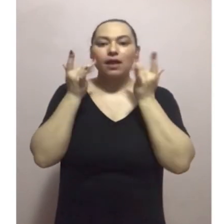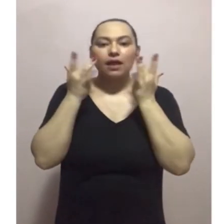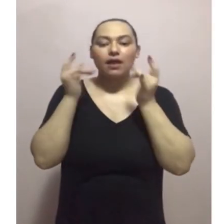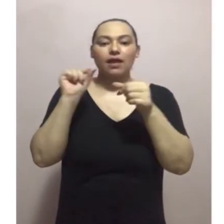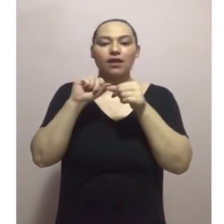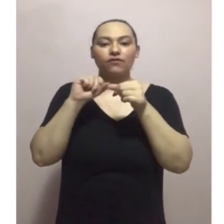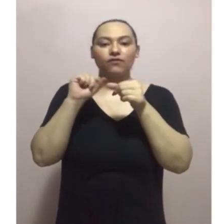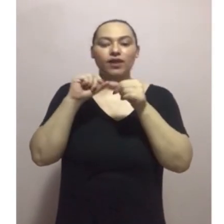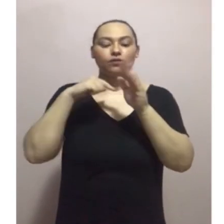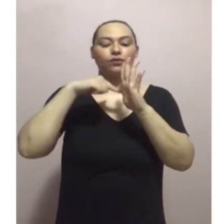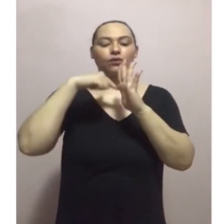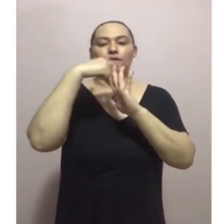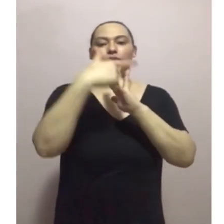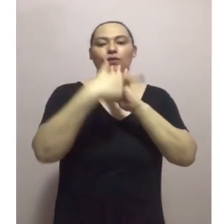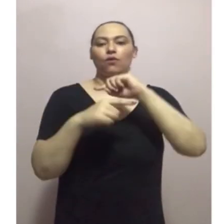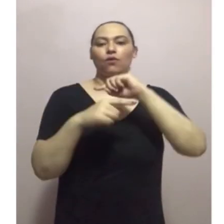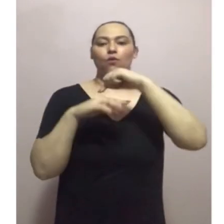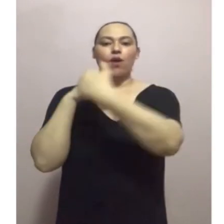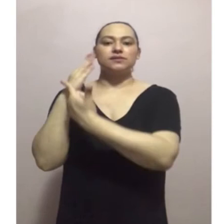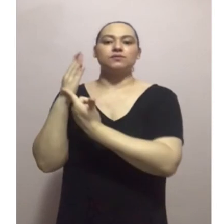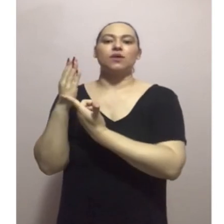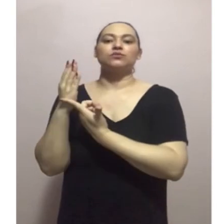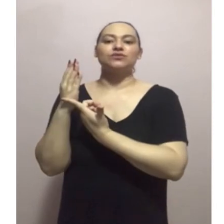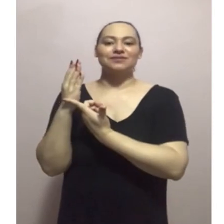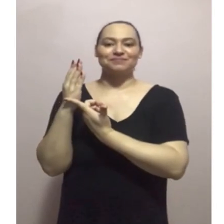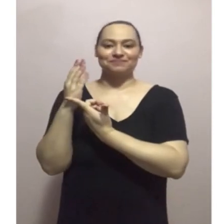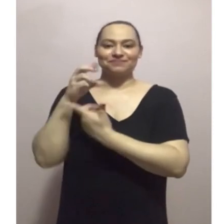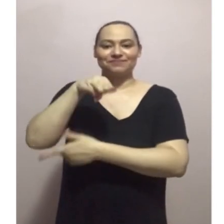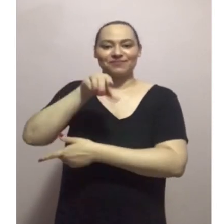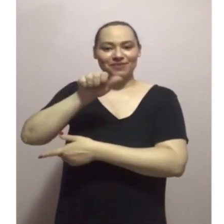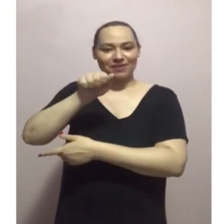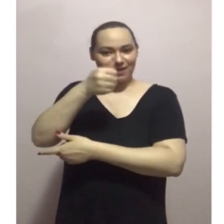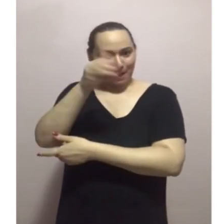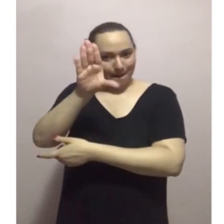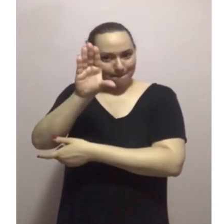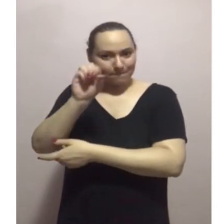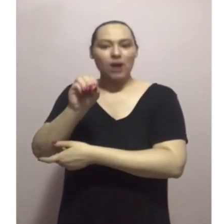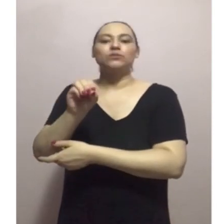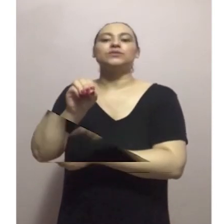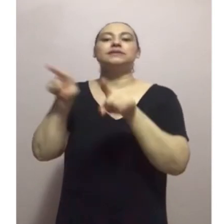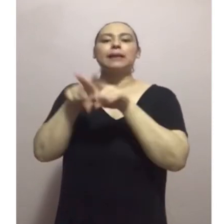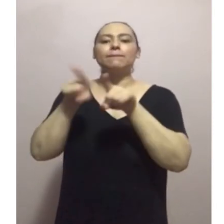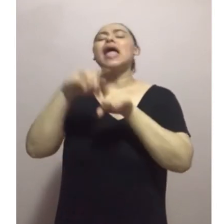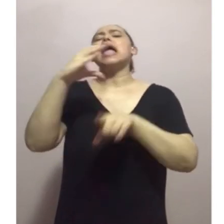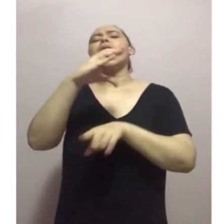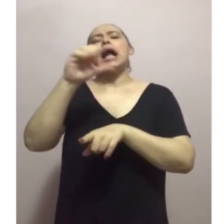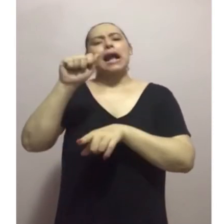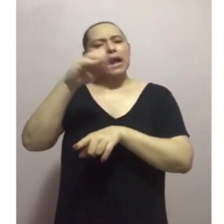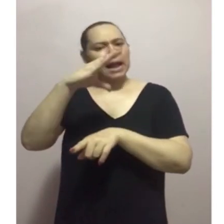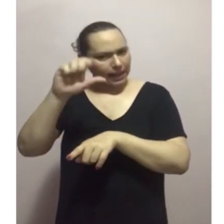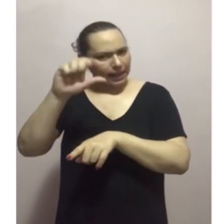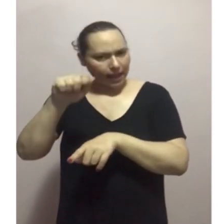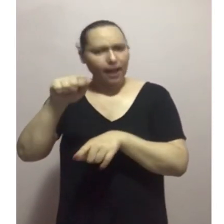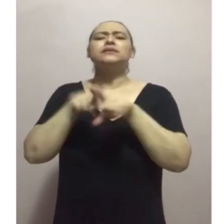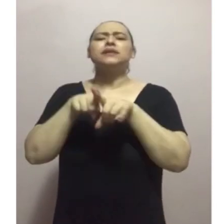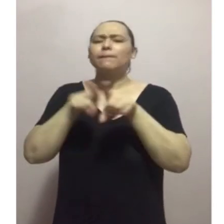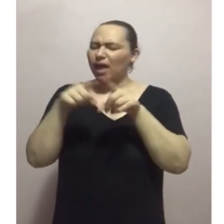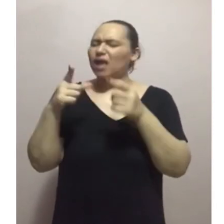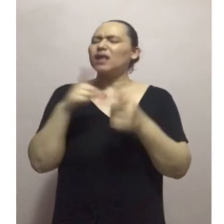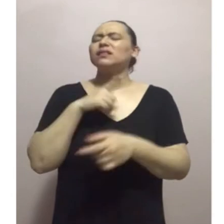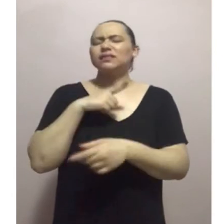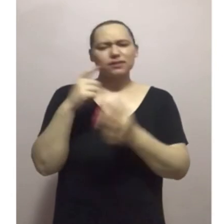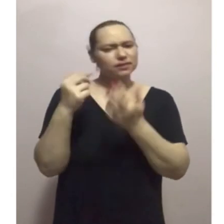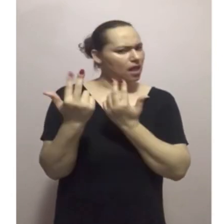Antiga. E ele tira da pessoa essa essência do teatro para ela. Cacá também tem essa coisa com Belém, então